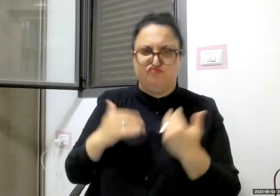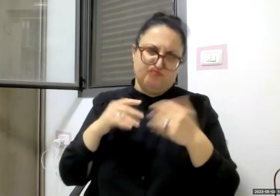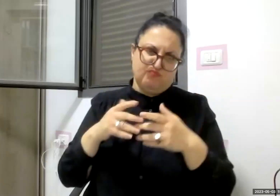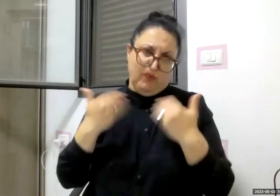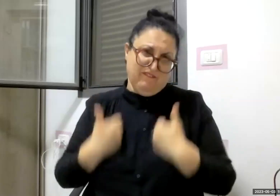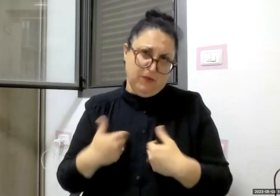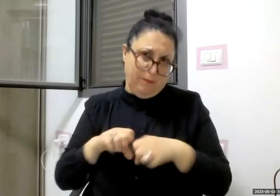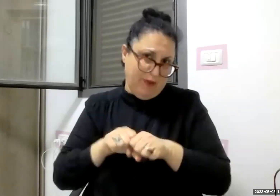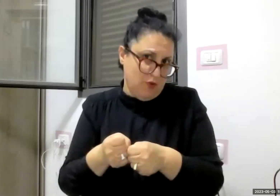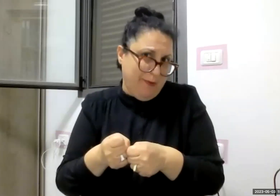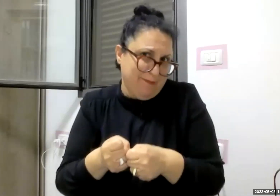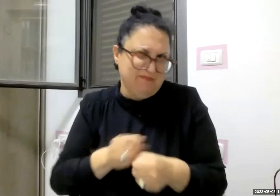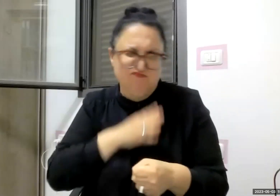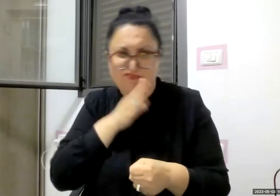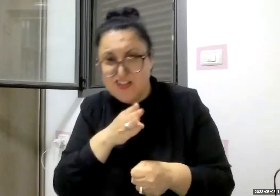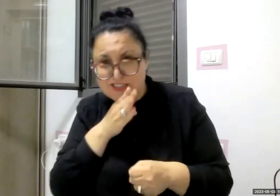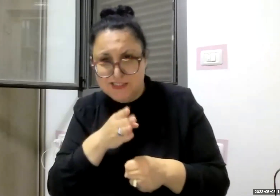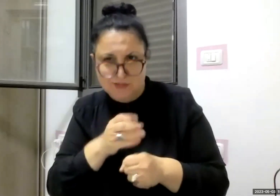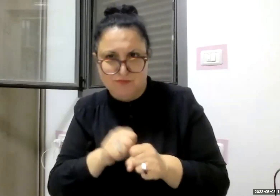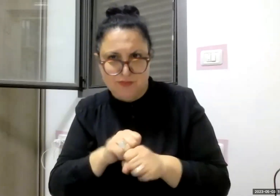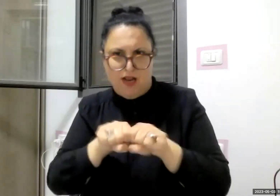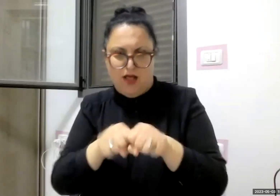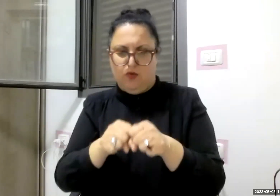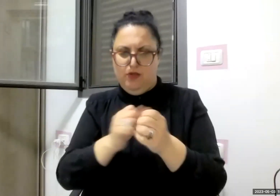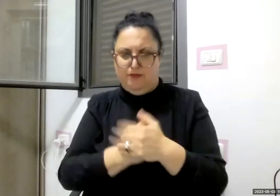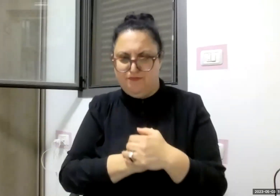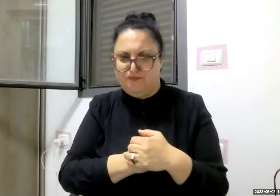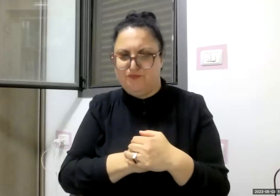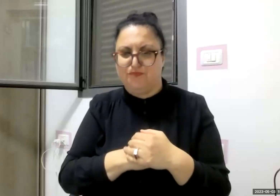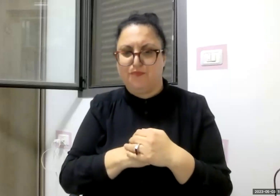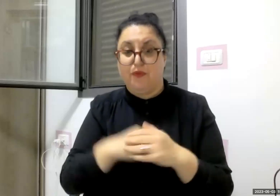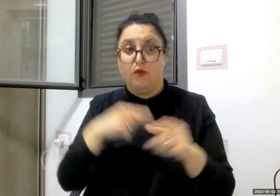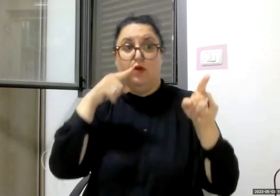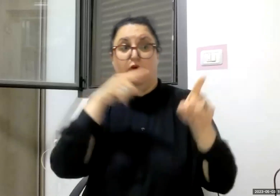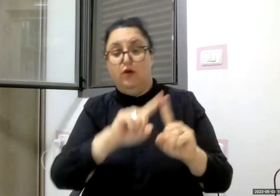כגוף פגום, כגוף בעייתי, כגוף לקוי,